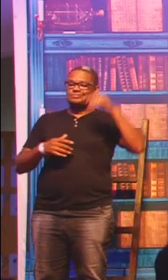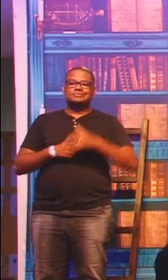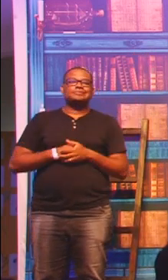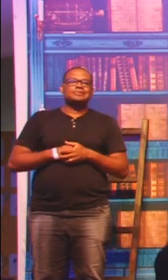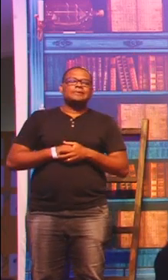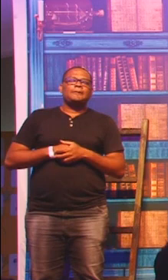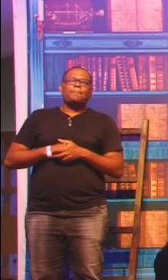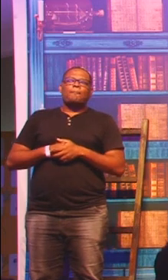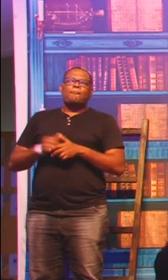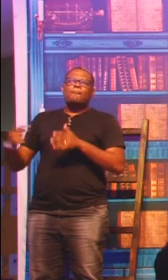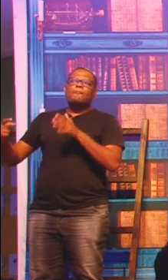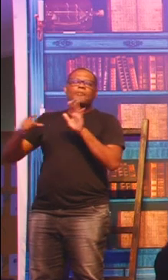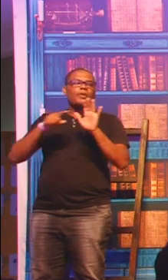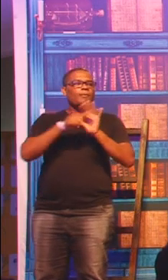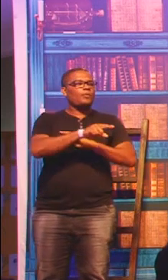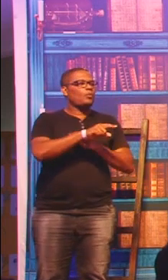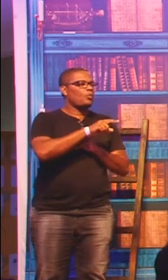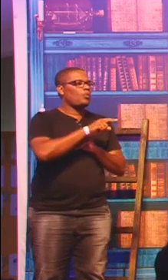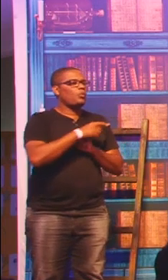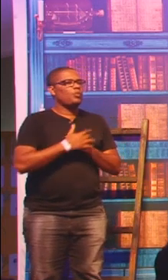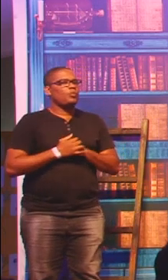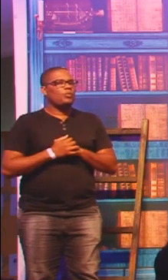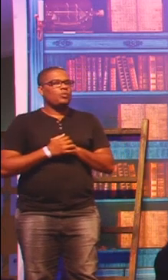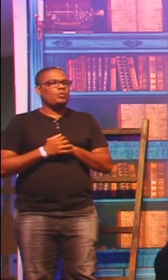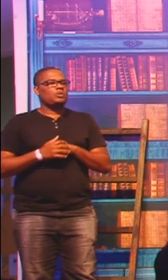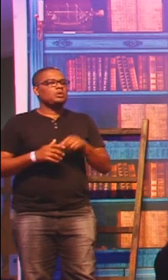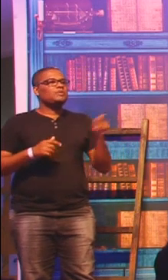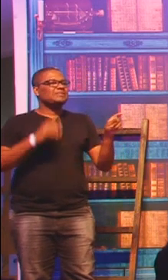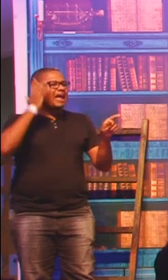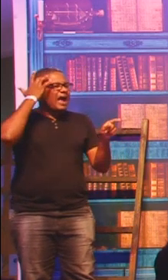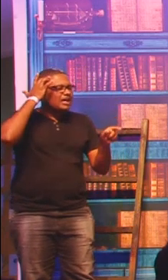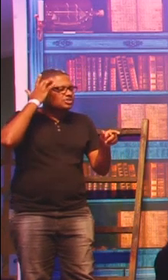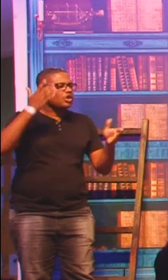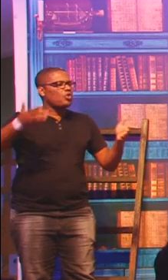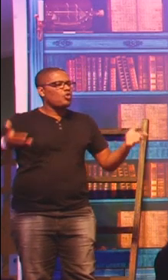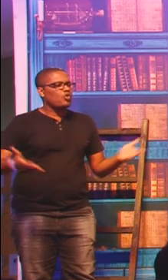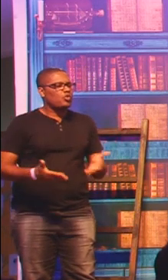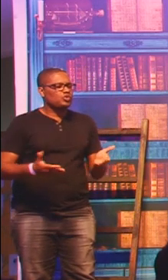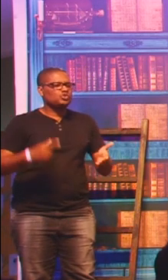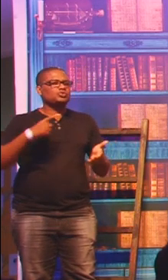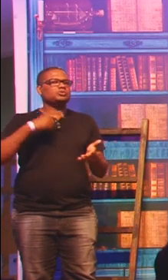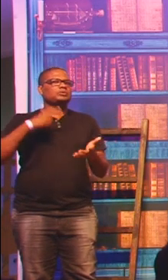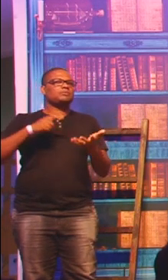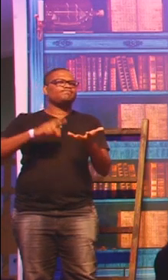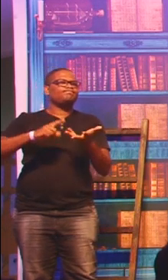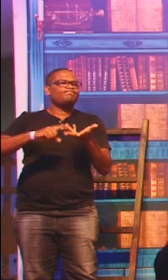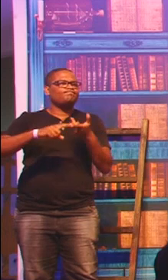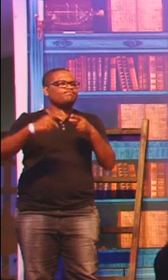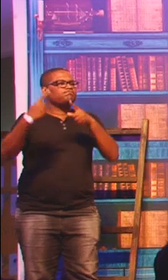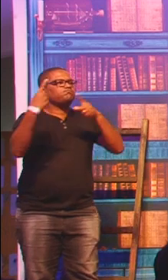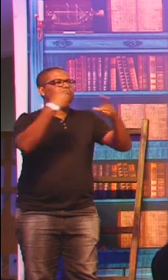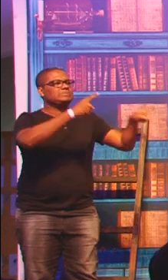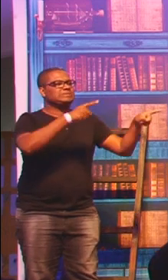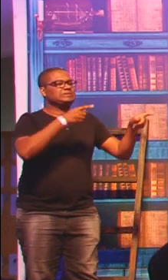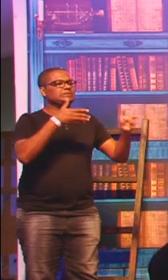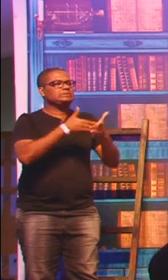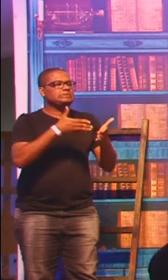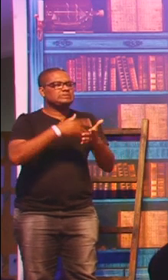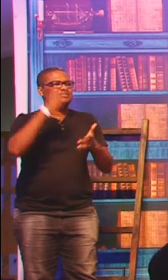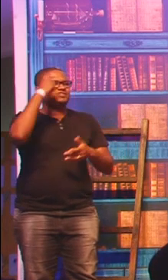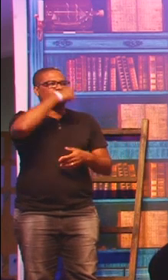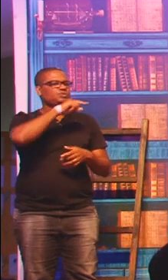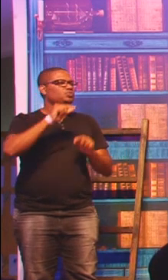pergunta é: o que é que você considera que seja o grande desafio ou os desafios da criação literária, do